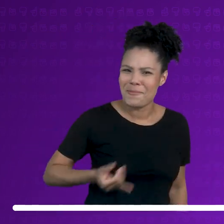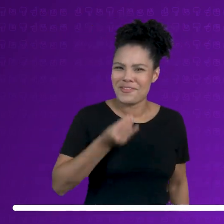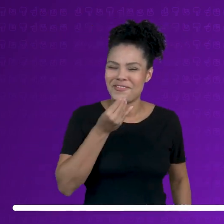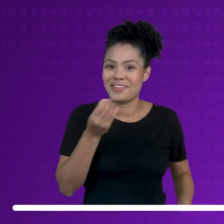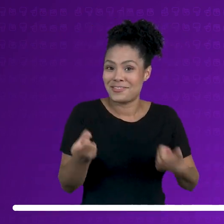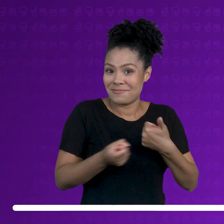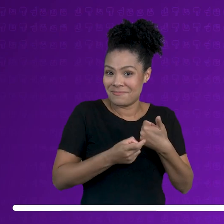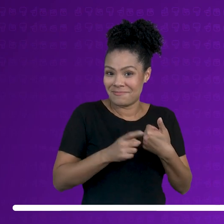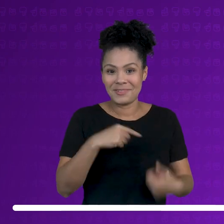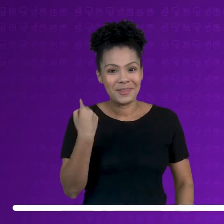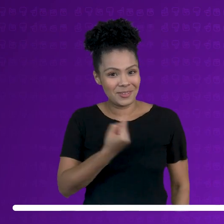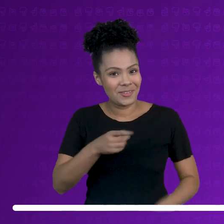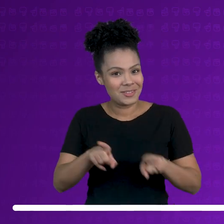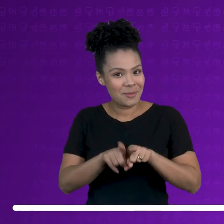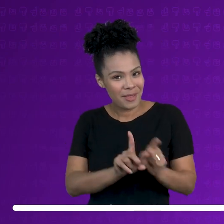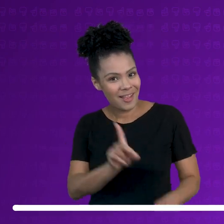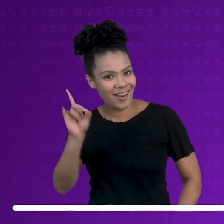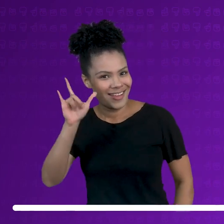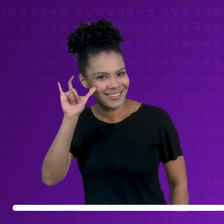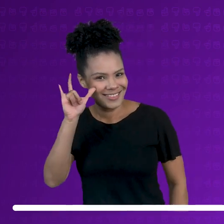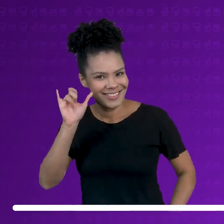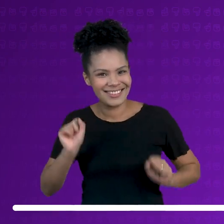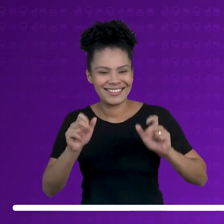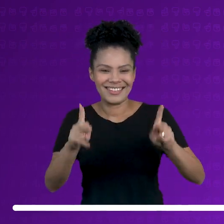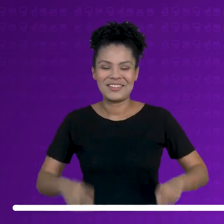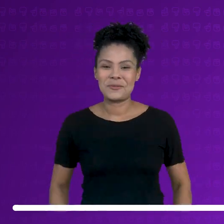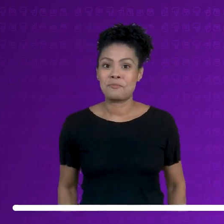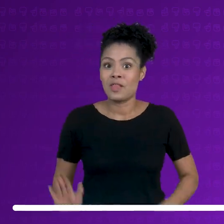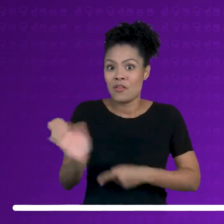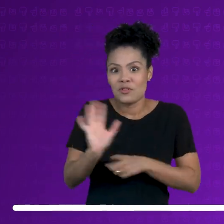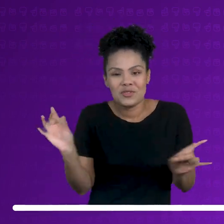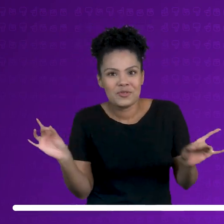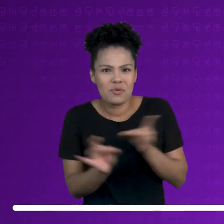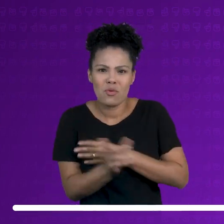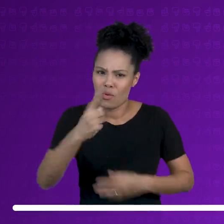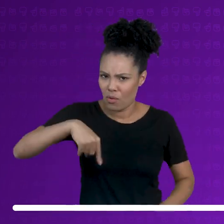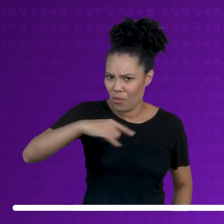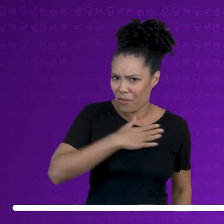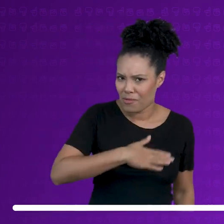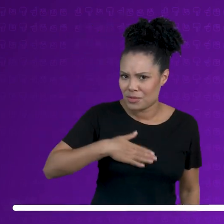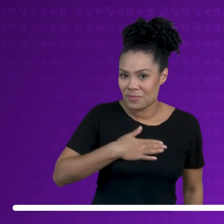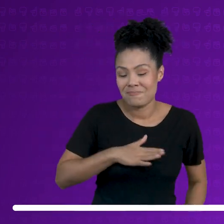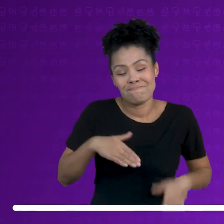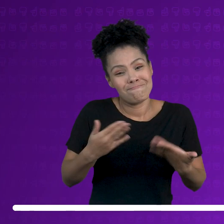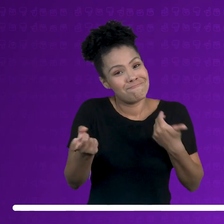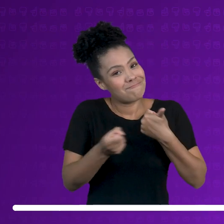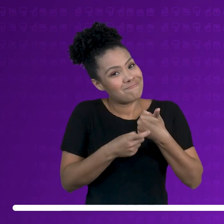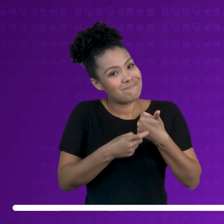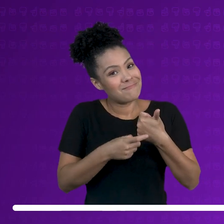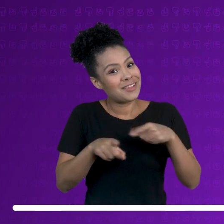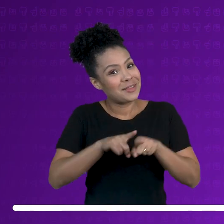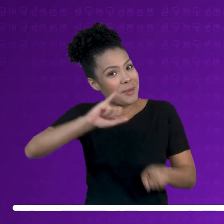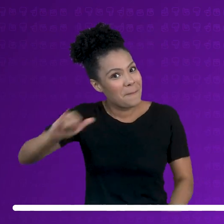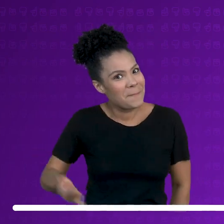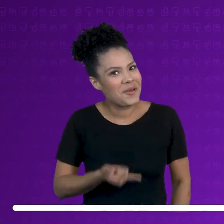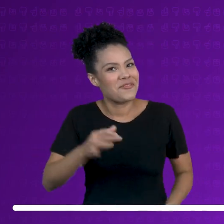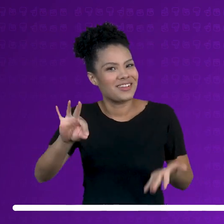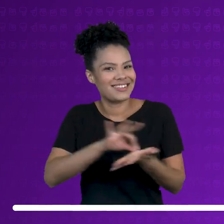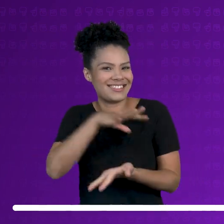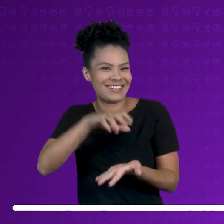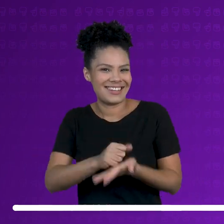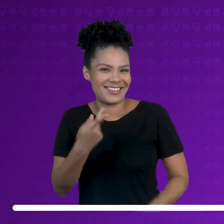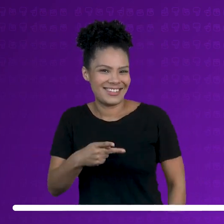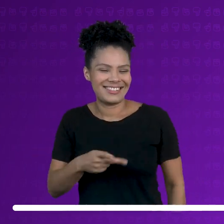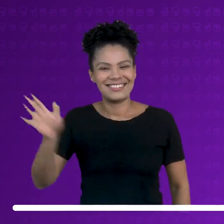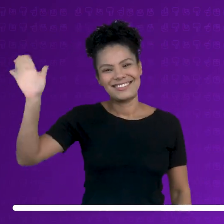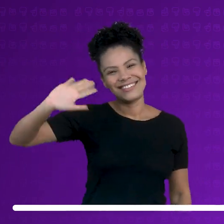Aproveite e nos siga por lá também. Bom, o vídeo de hoje vai ficando por aqui. Você gostou desse conteúdo? Então deixe o seu like e aproveite para se inscrever